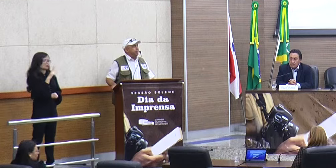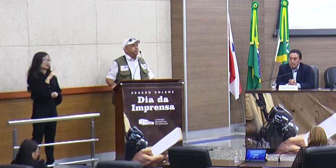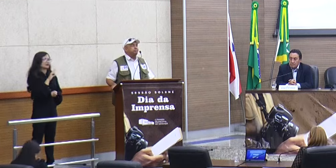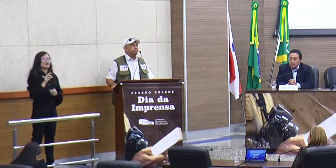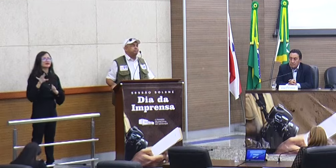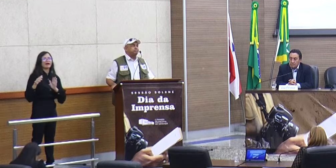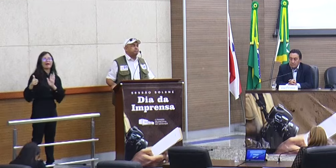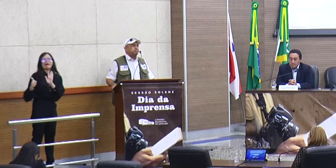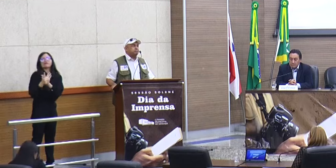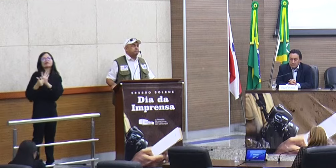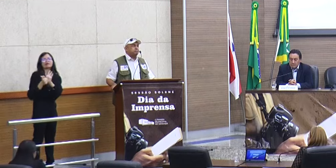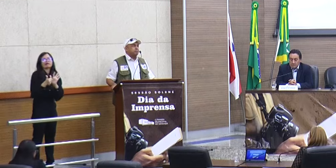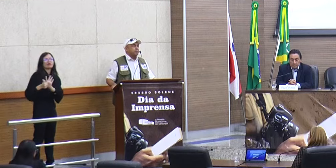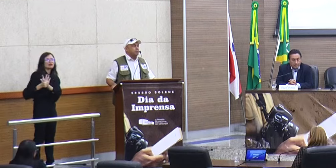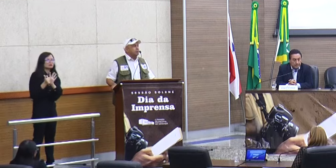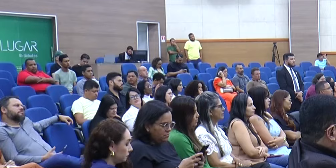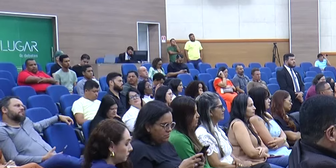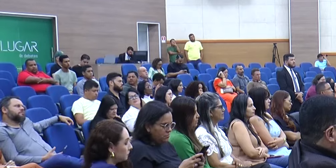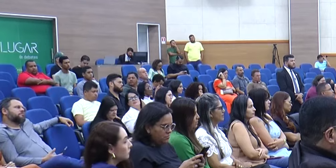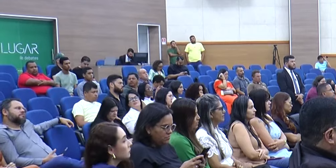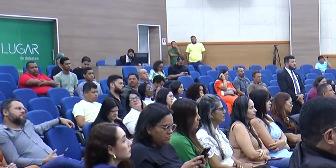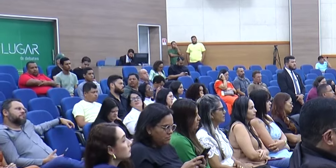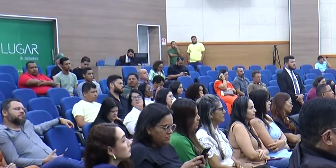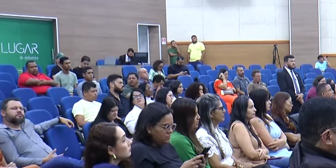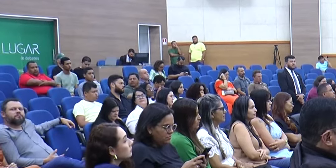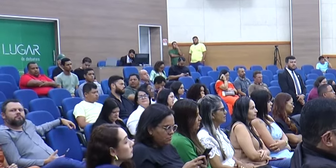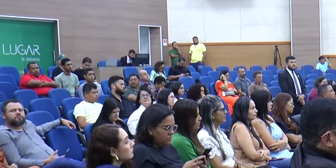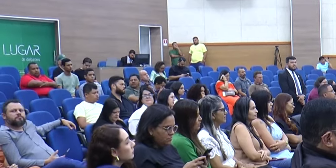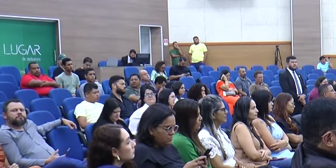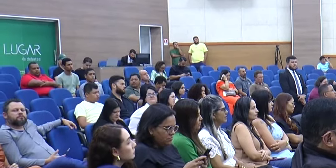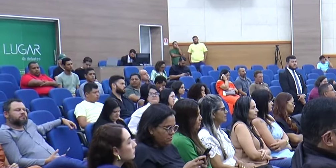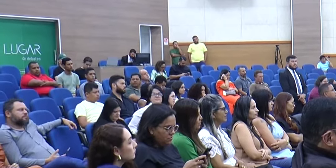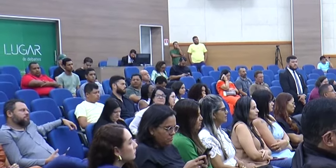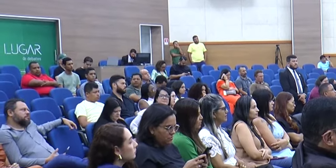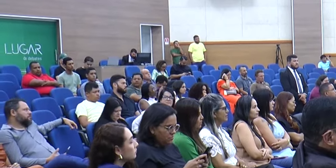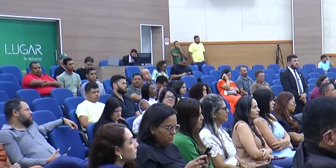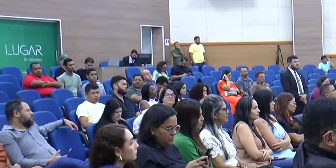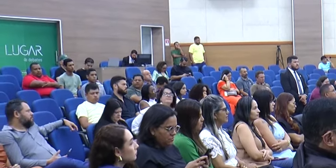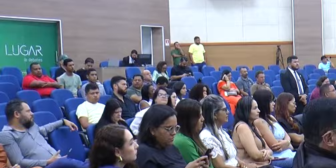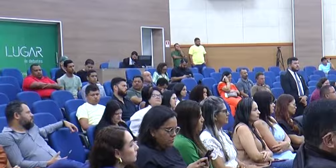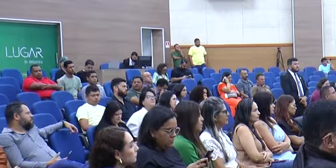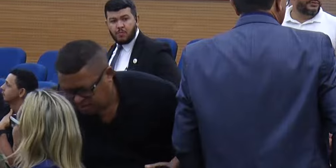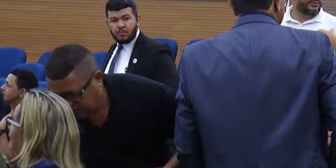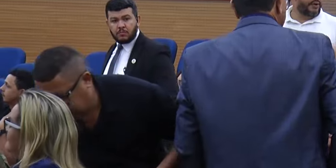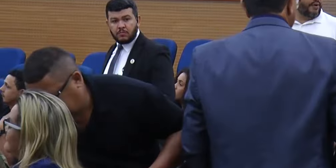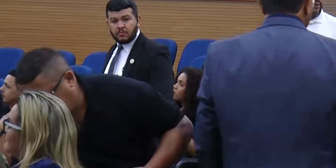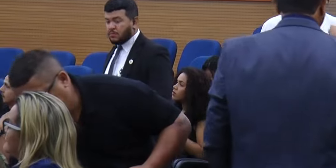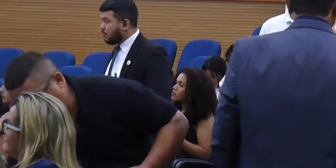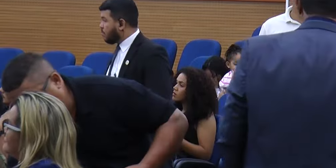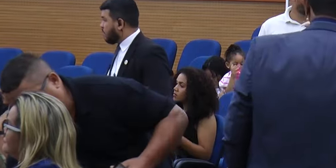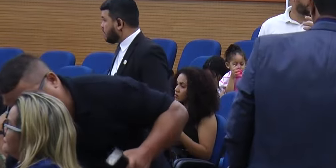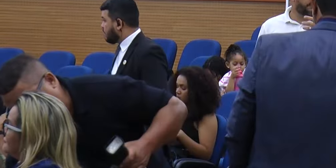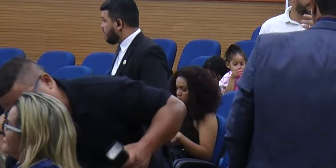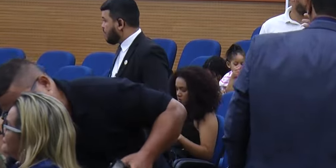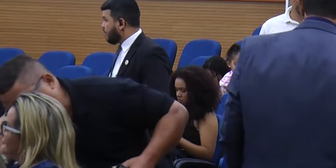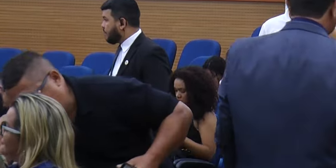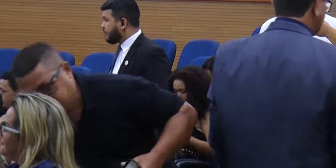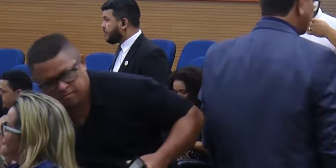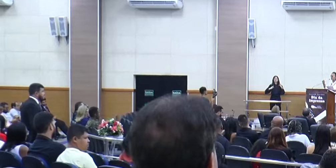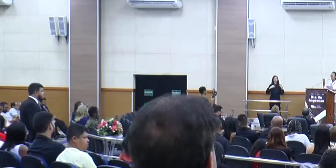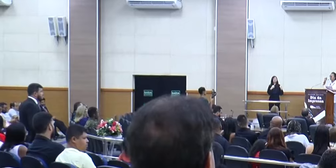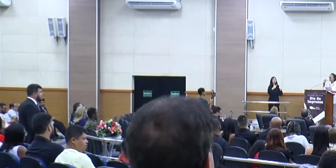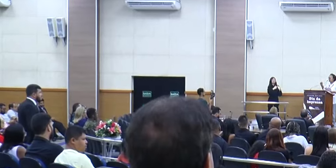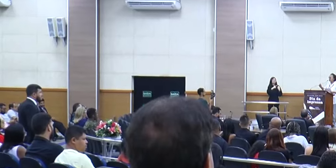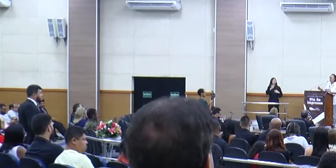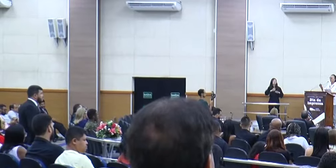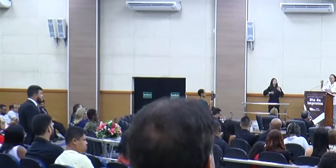várias figuras do jornalismo local, foi um momento de celebração e reconhecimento do trabalho desses profissionais.